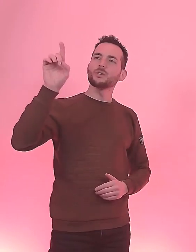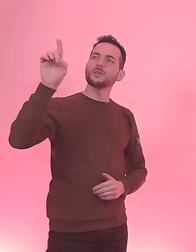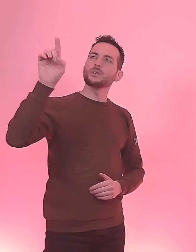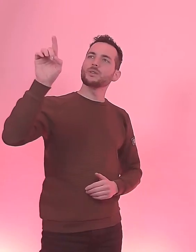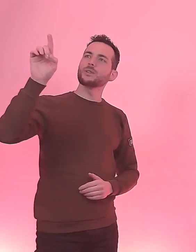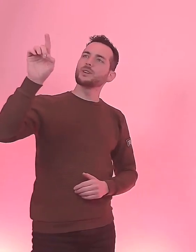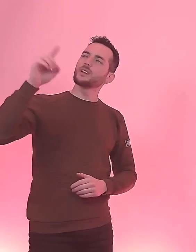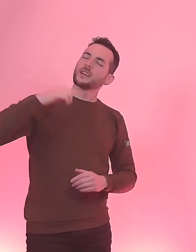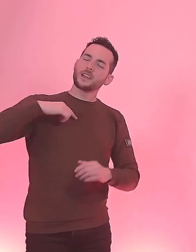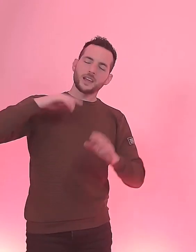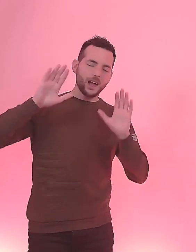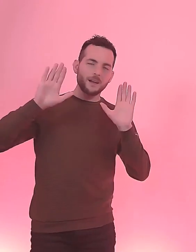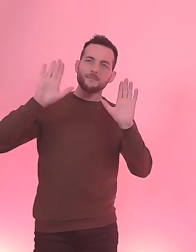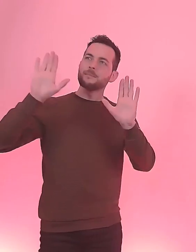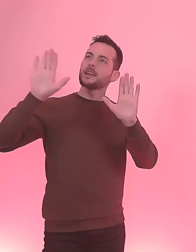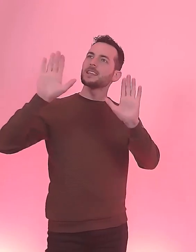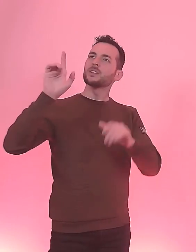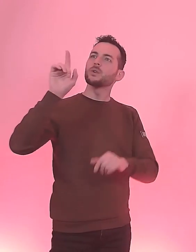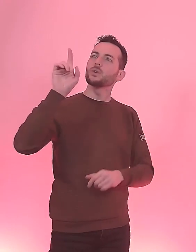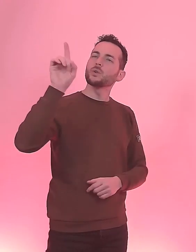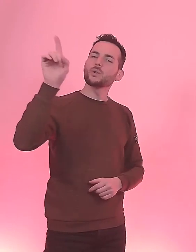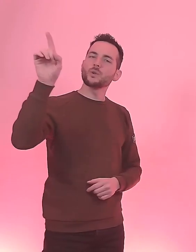search bar